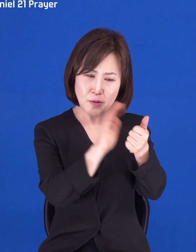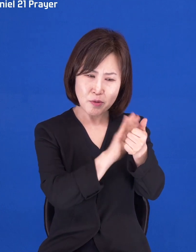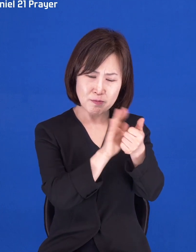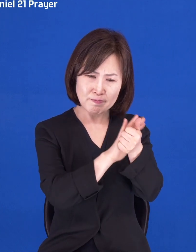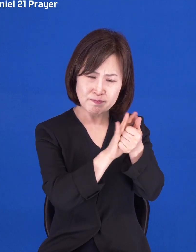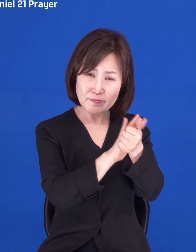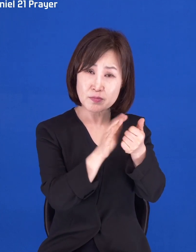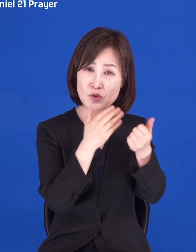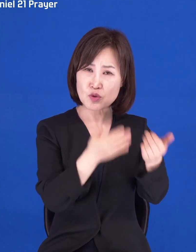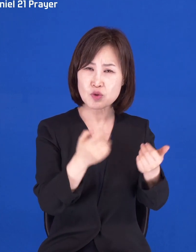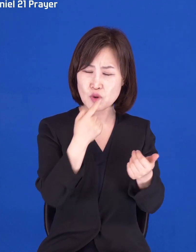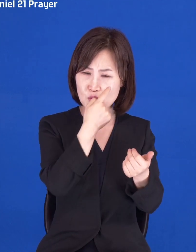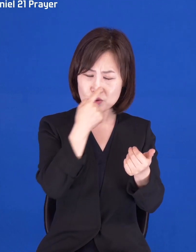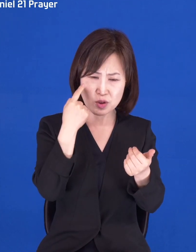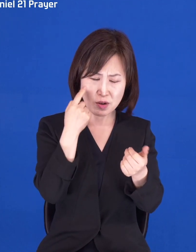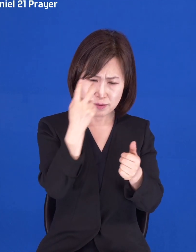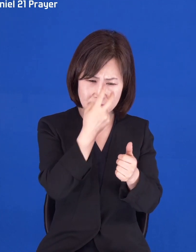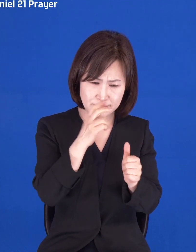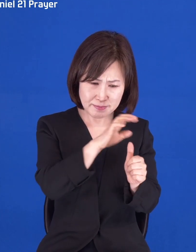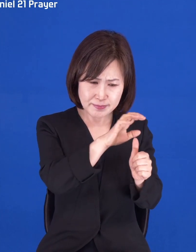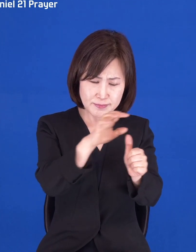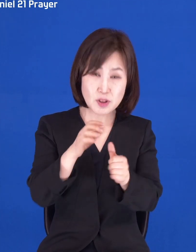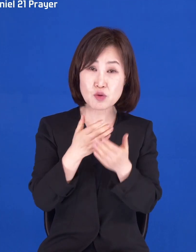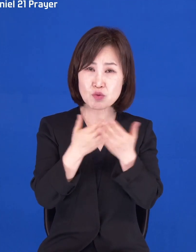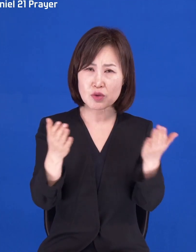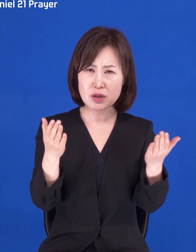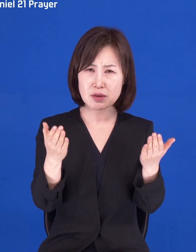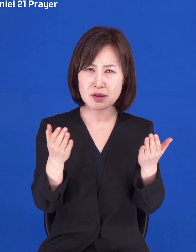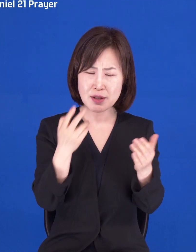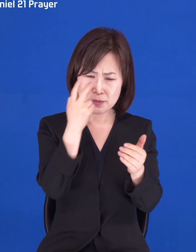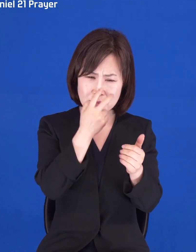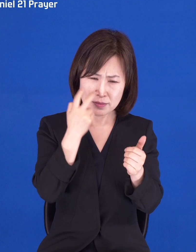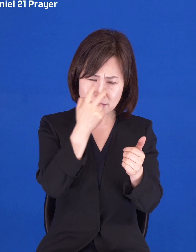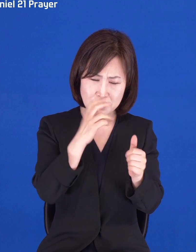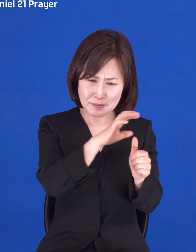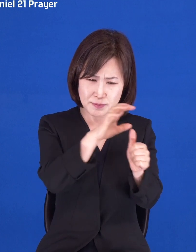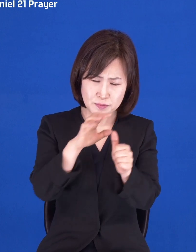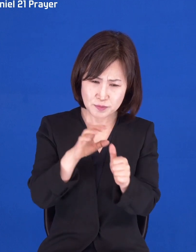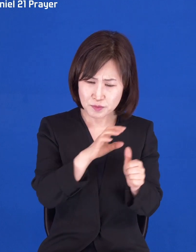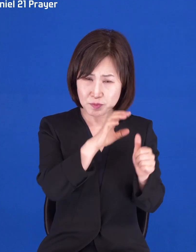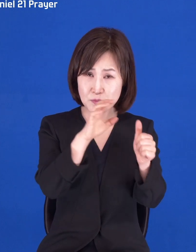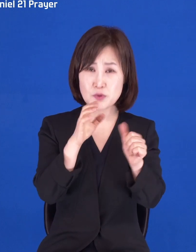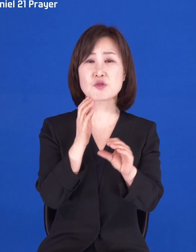눈동자와 같이 지키시며 보호하고 계시다는 사실입니다.